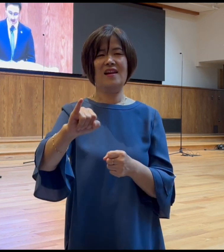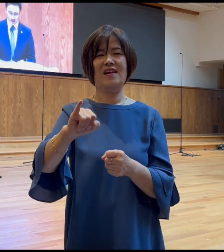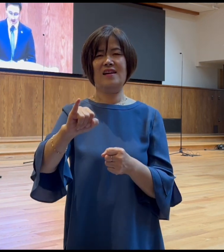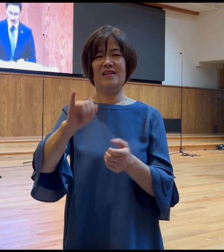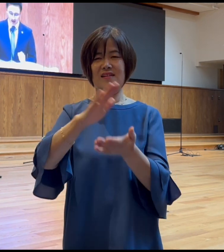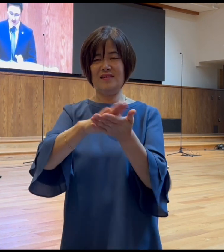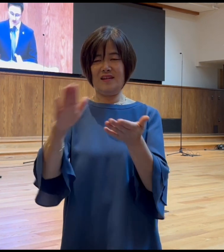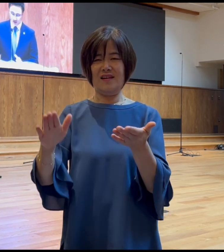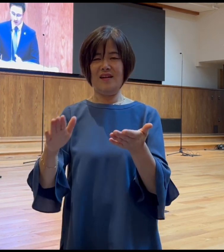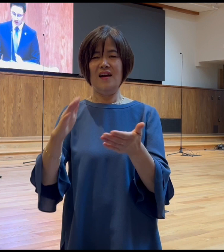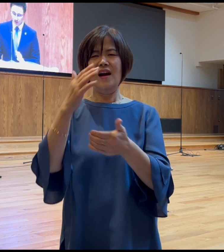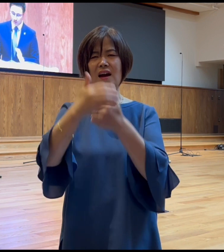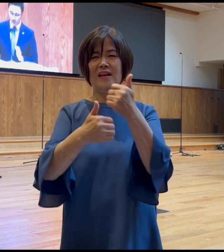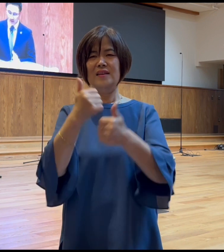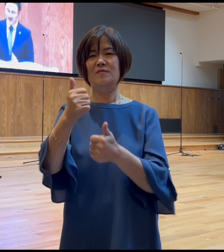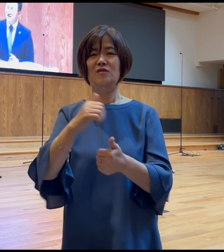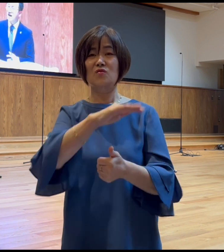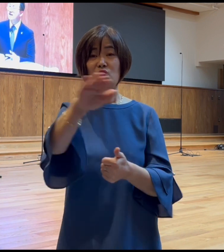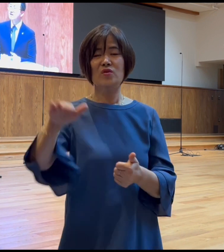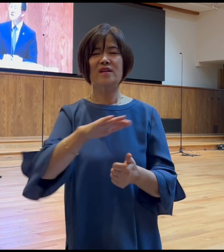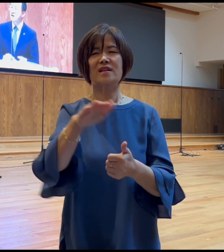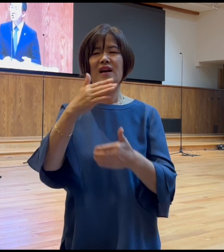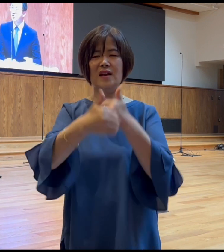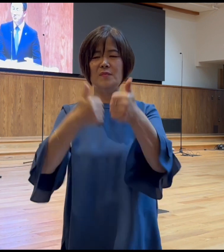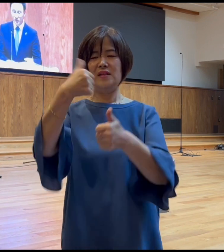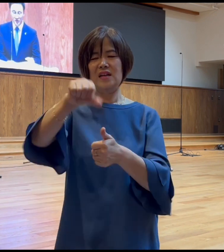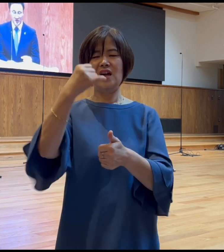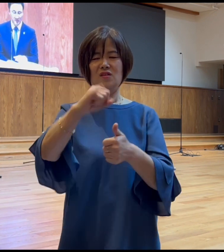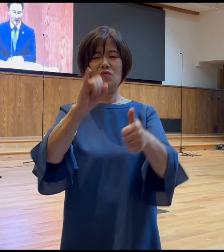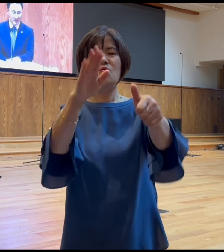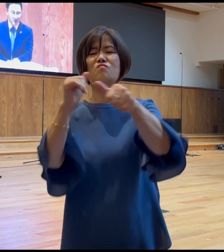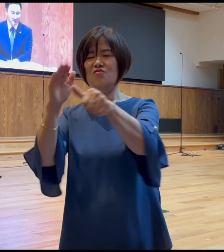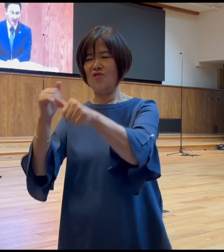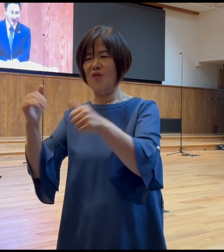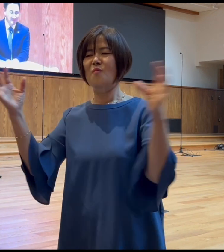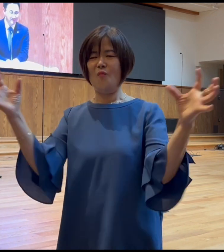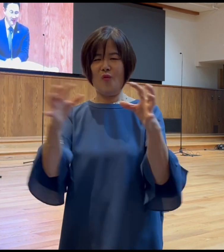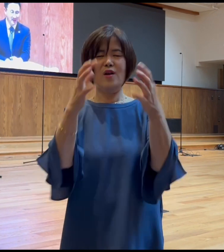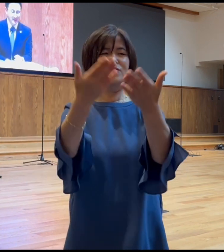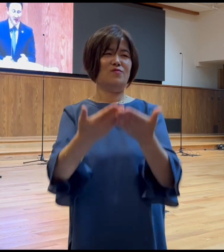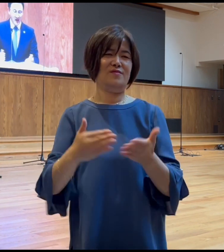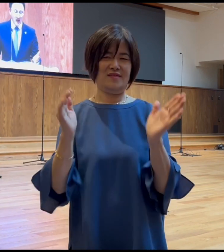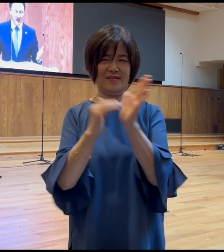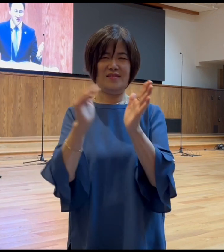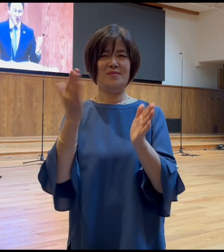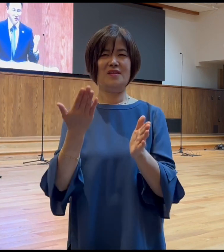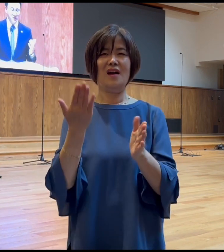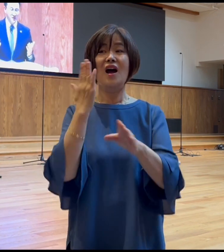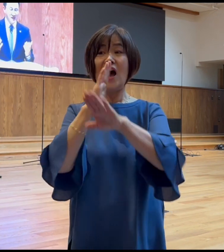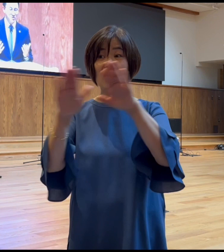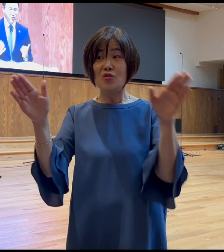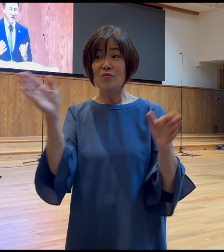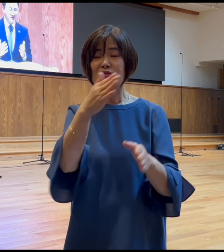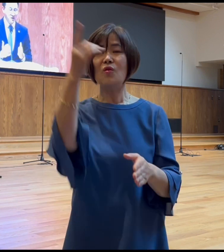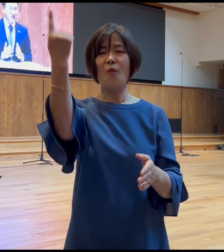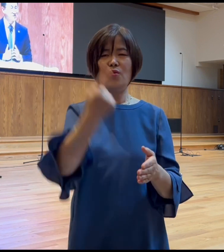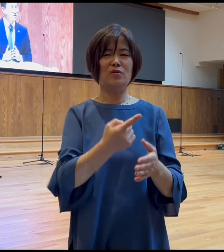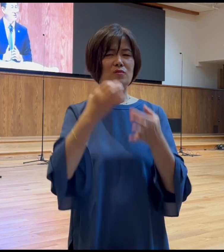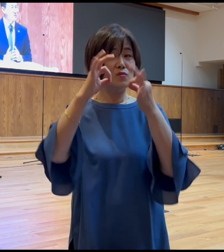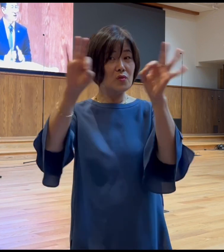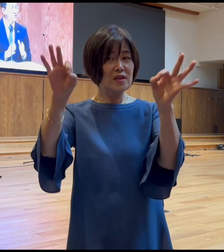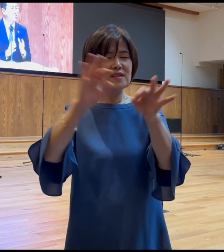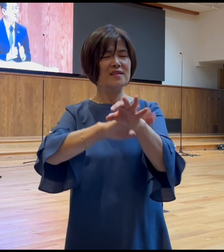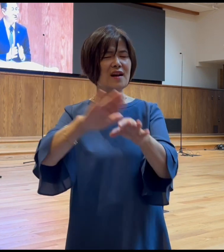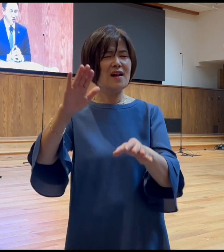하나님은 우리를 하나님의 자녀로 부르셨습니다. 믿으십니까? 하늘로부터 난 소리의